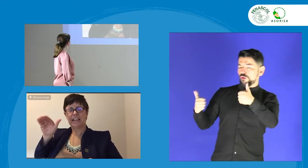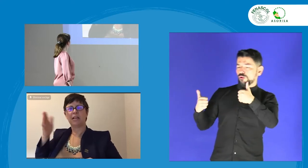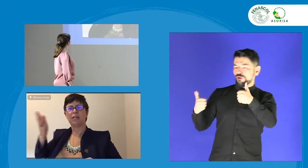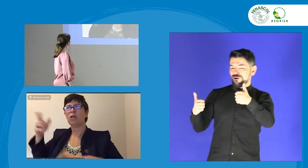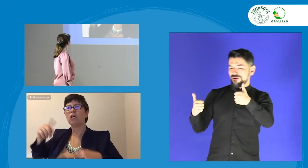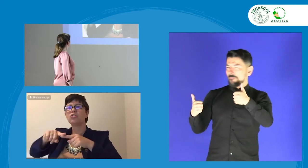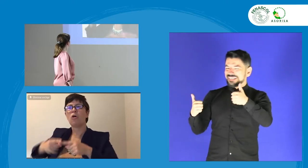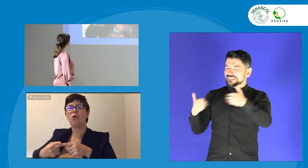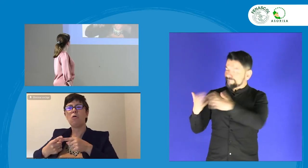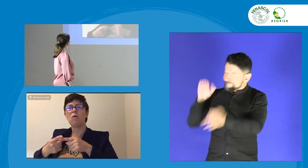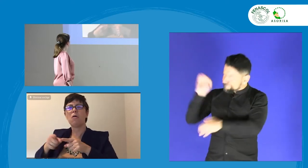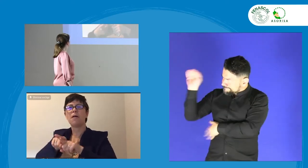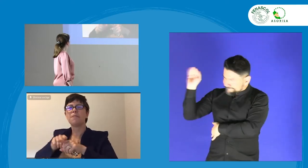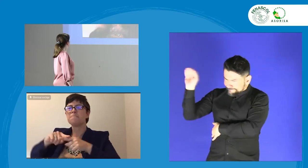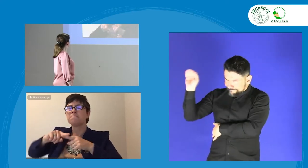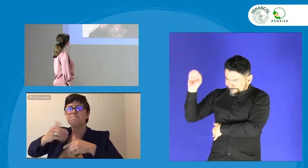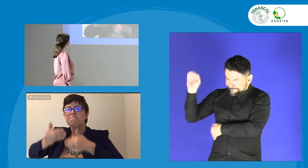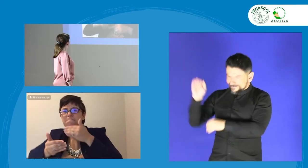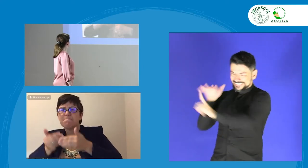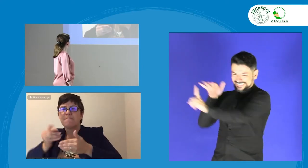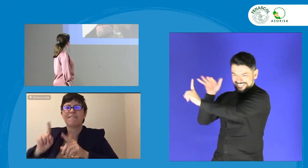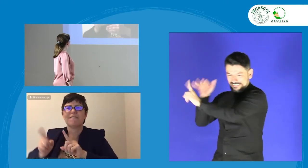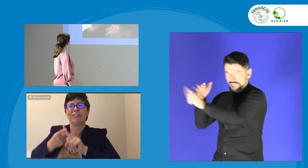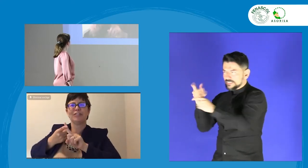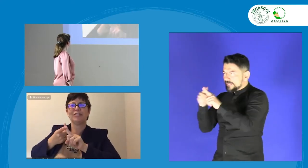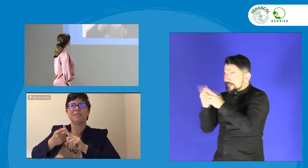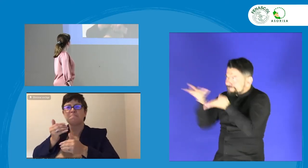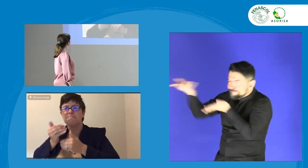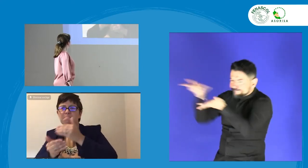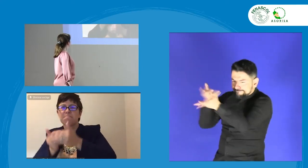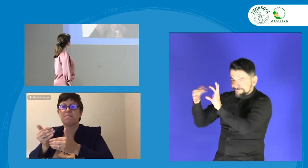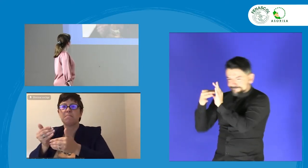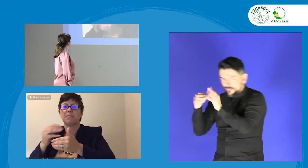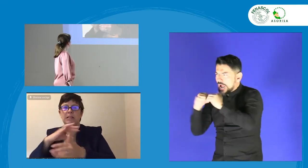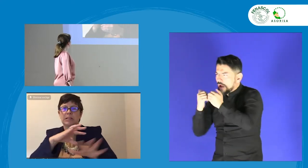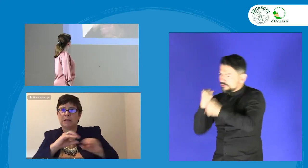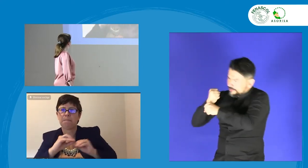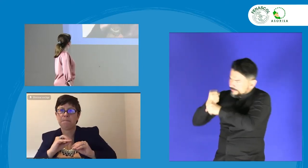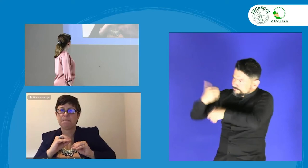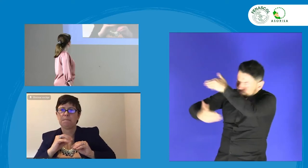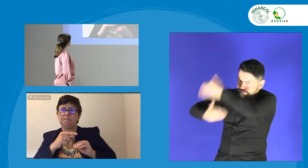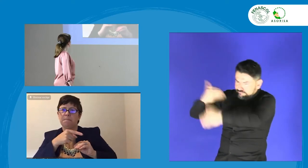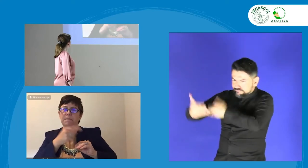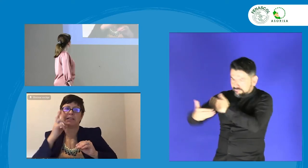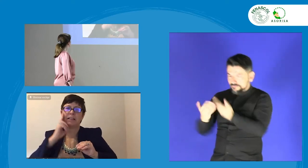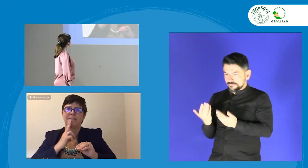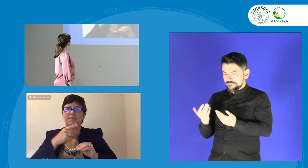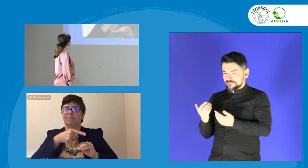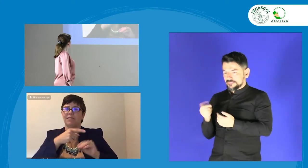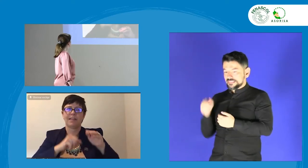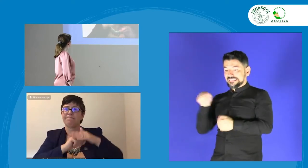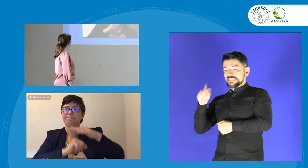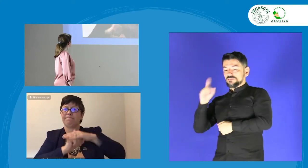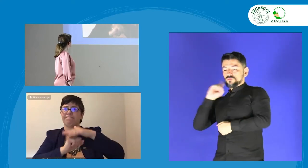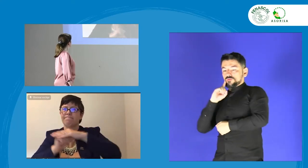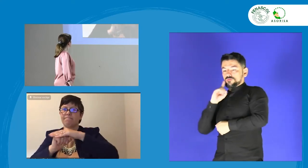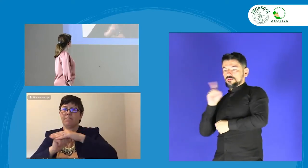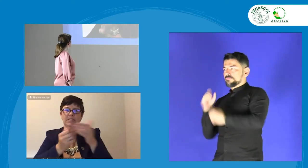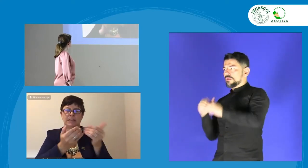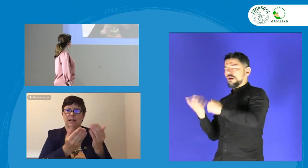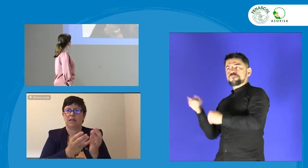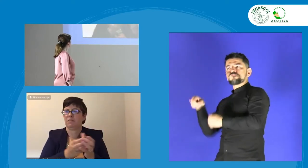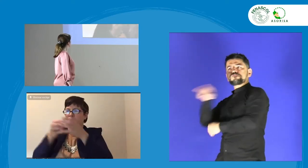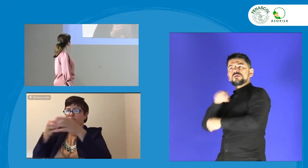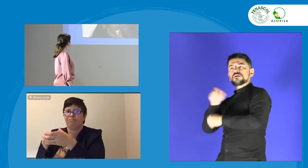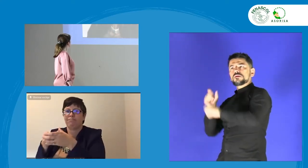diferentes aliados que de corazón quieren trabajar con la comunidad y mejorar esta clase de situaciones. Cuando